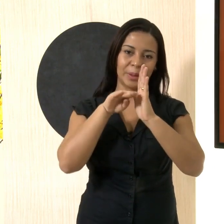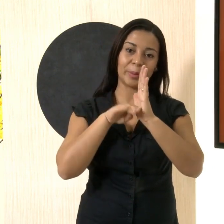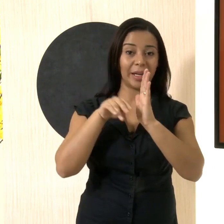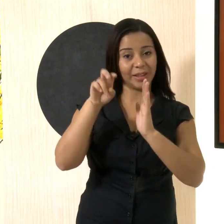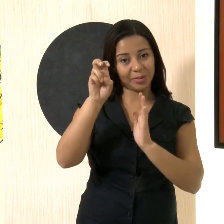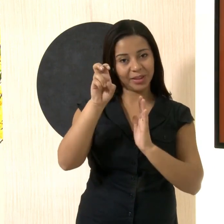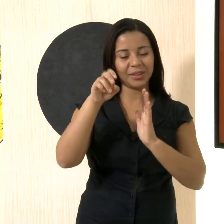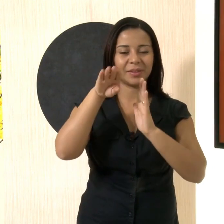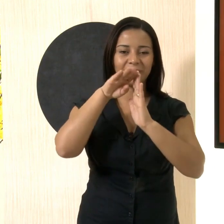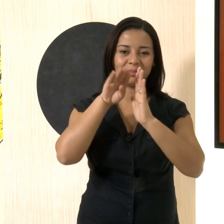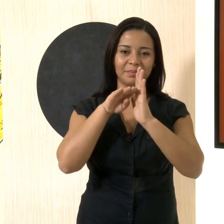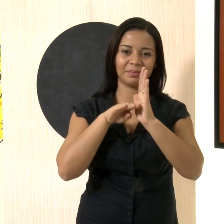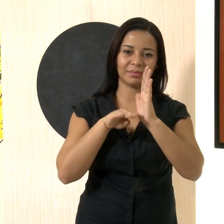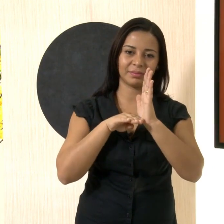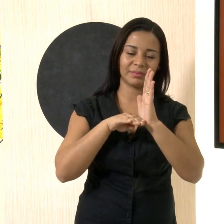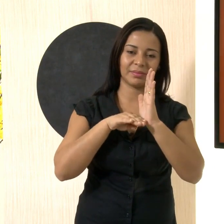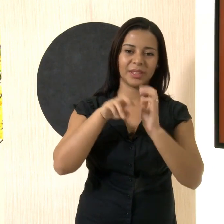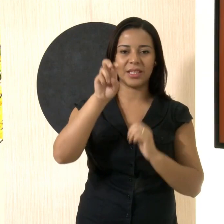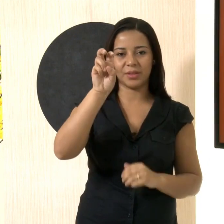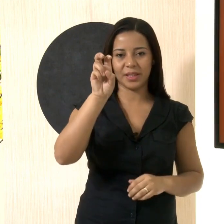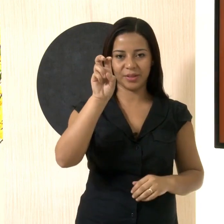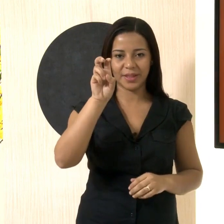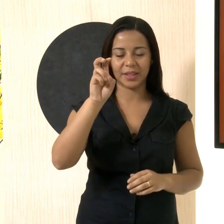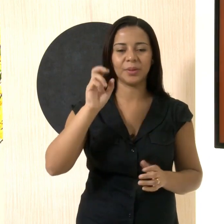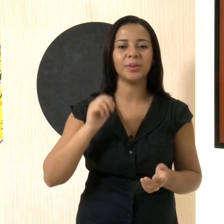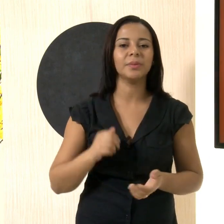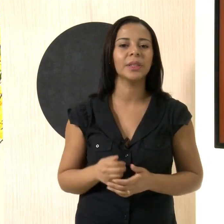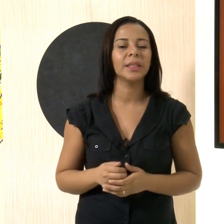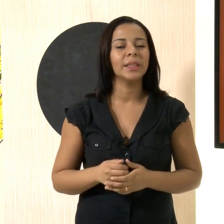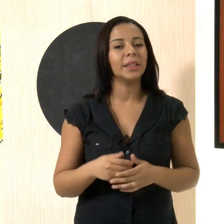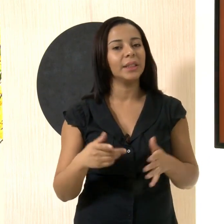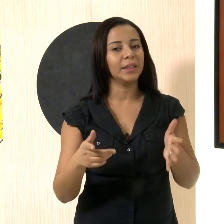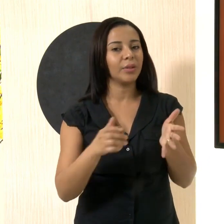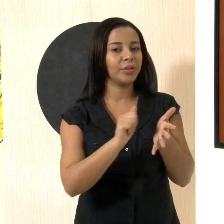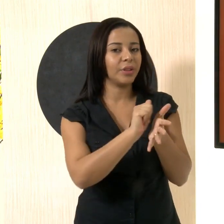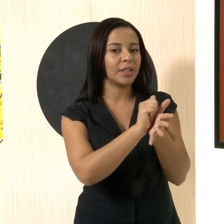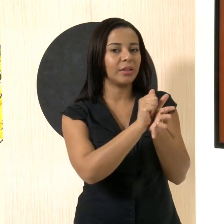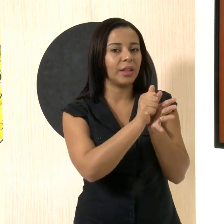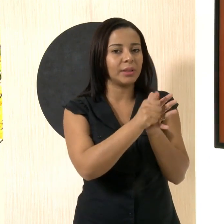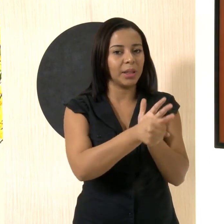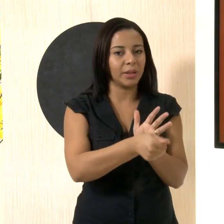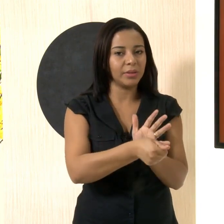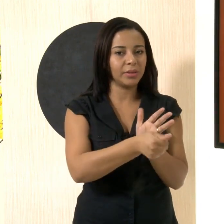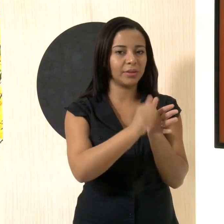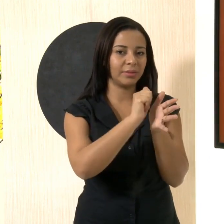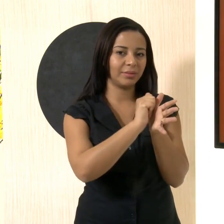5 parâmetros. Este é o sinal de 5. Configuração das mãos.